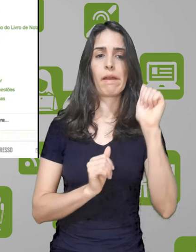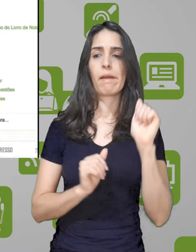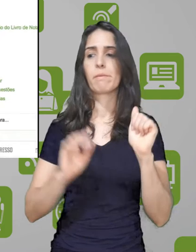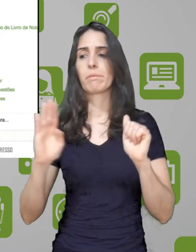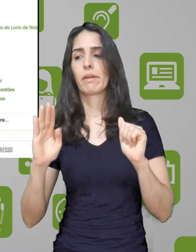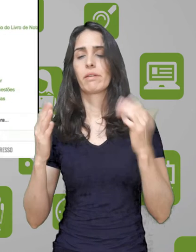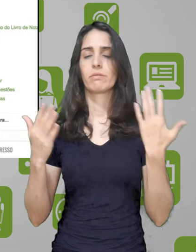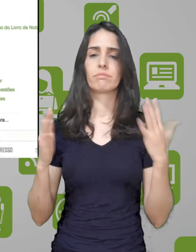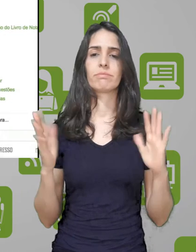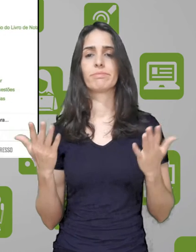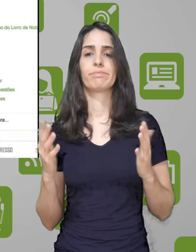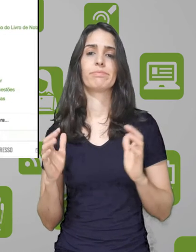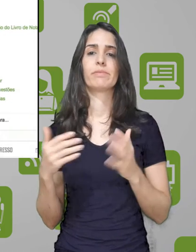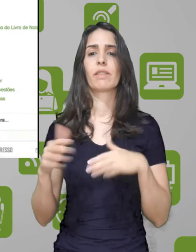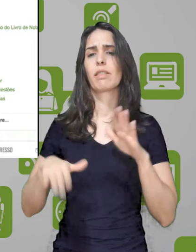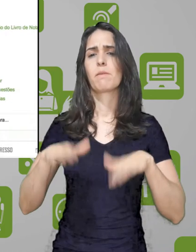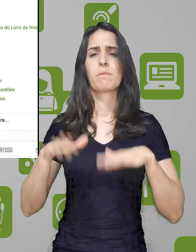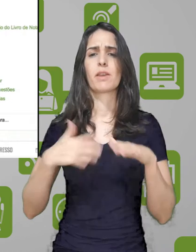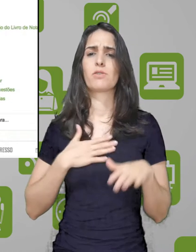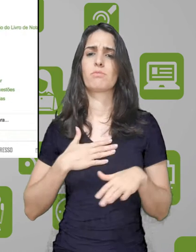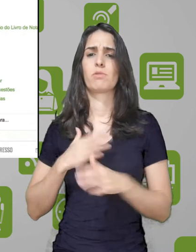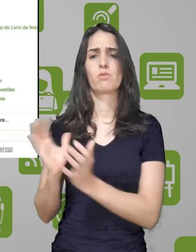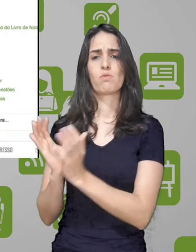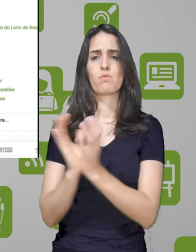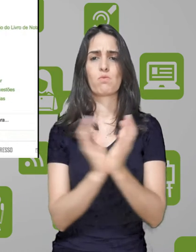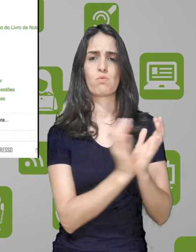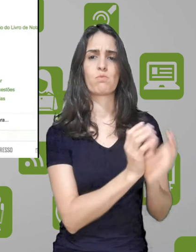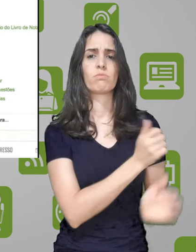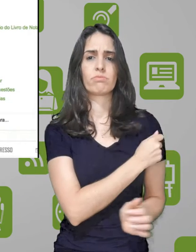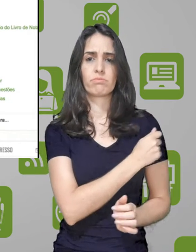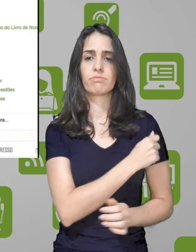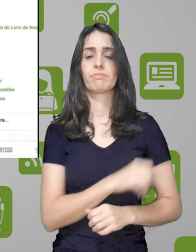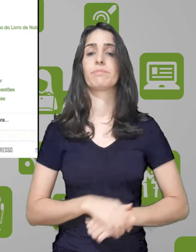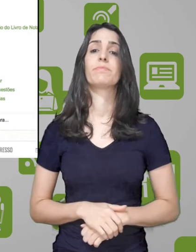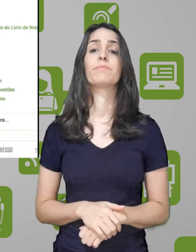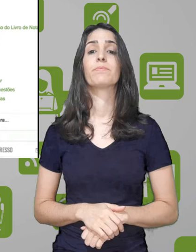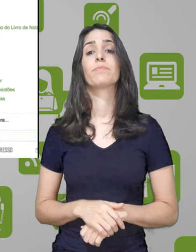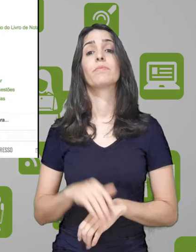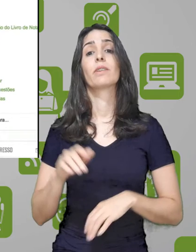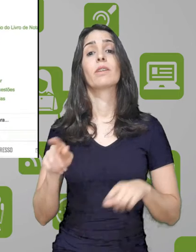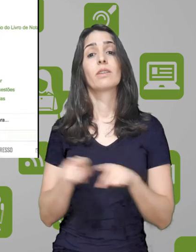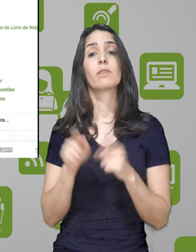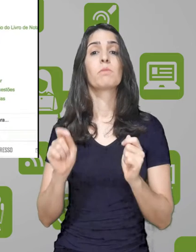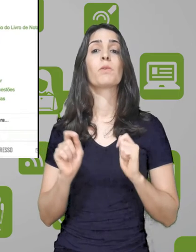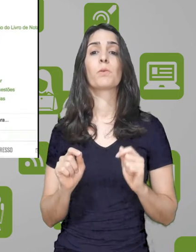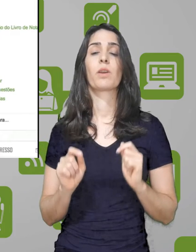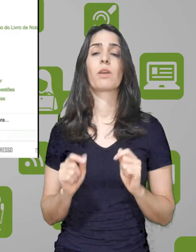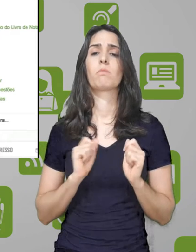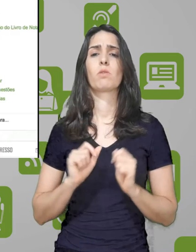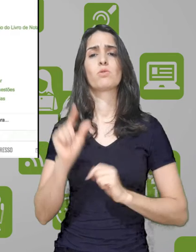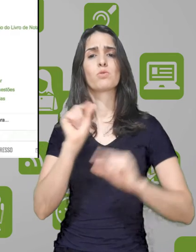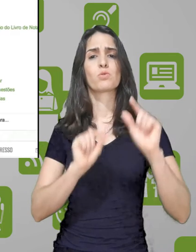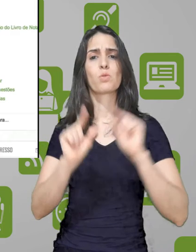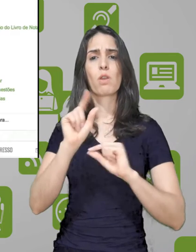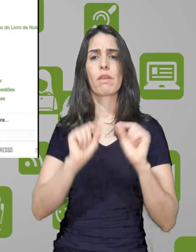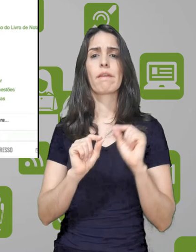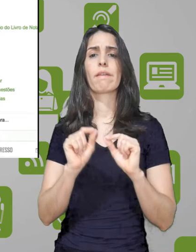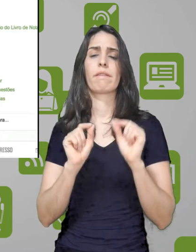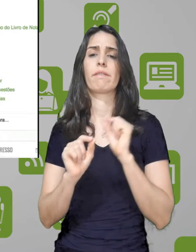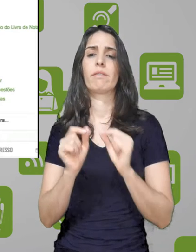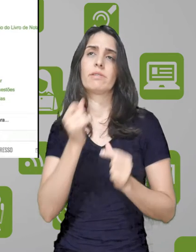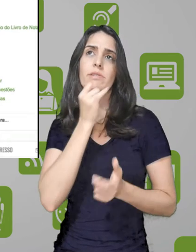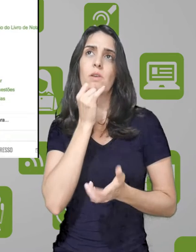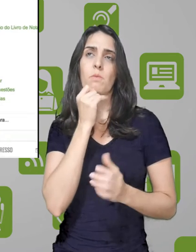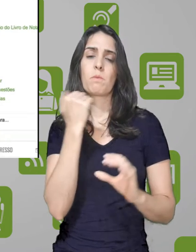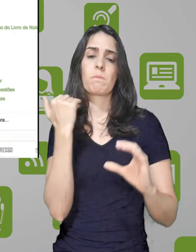dois três tomate uma betume a ser enfim de acordo com a minha configuração e também eu posso filtrar por papel O que é